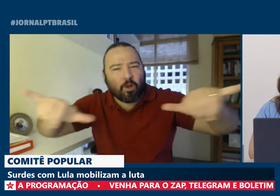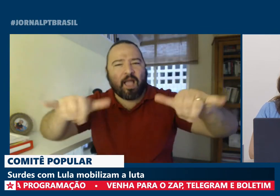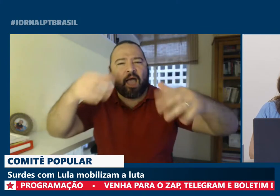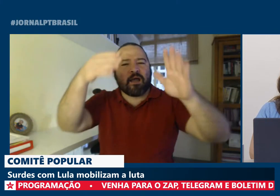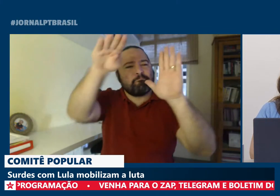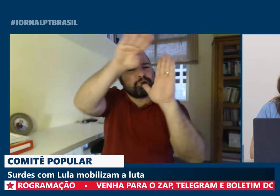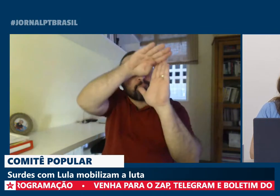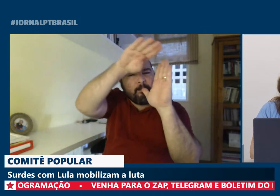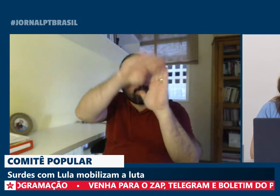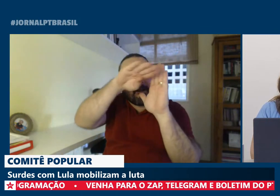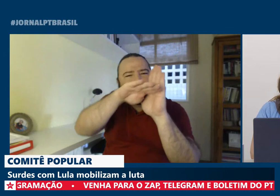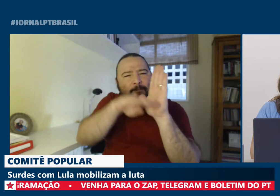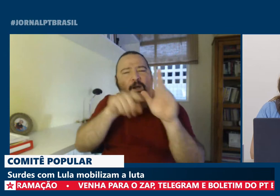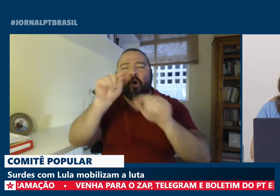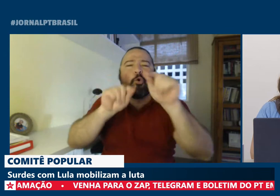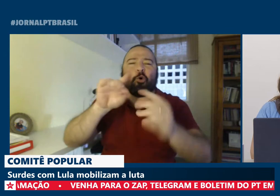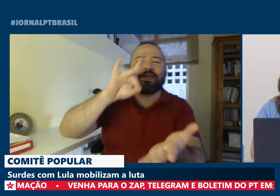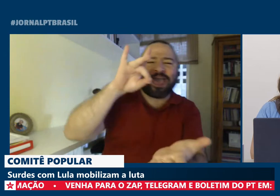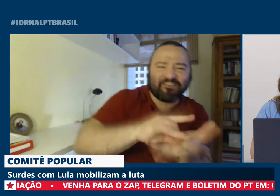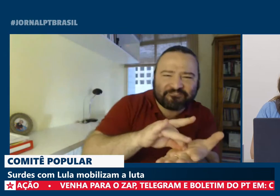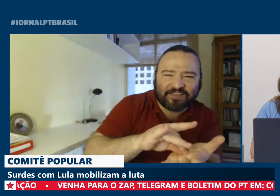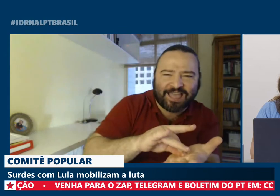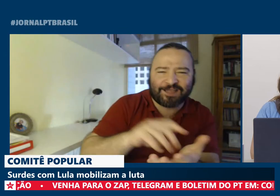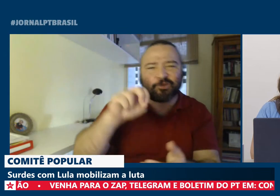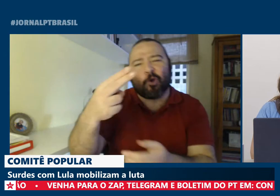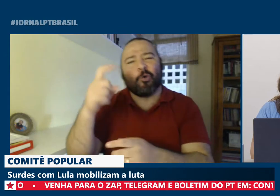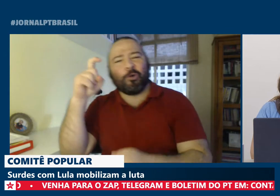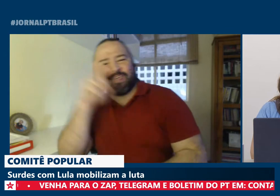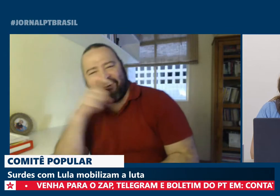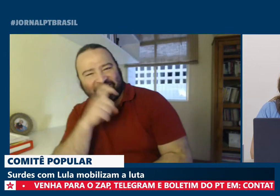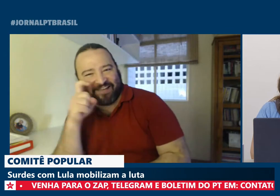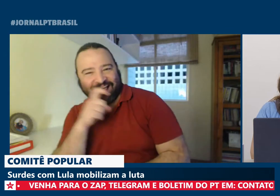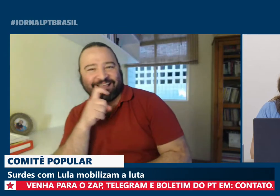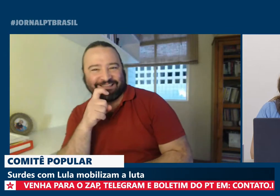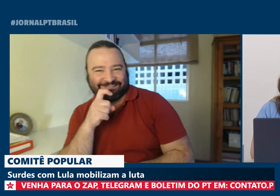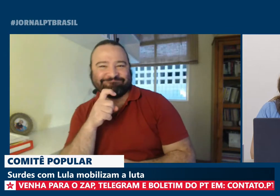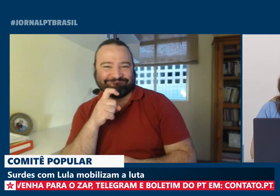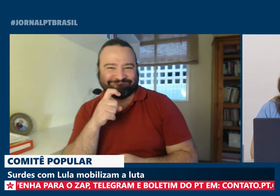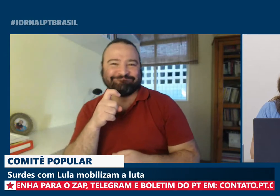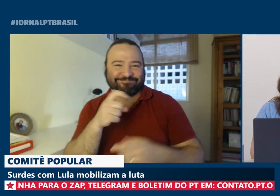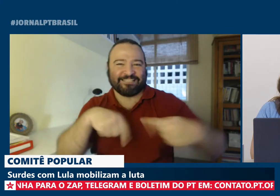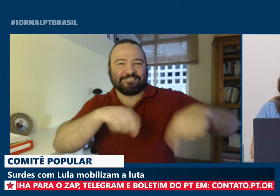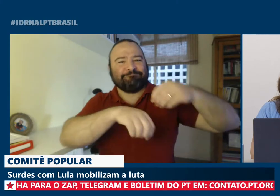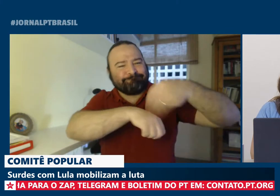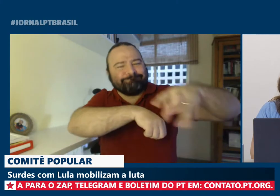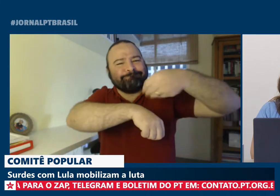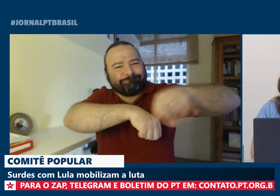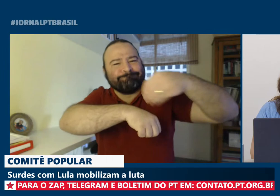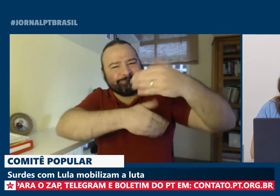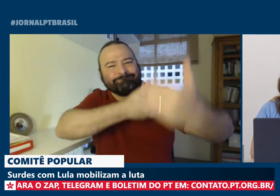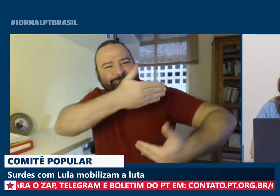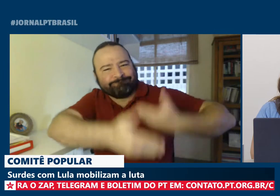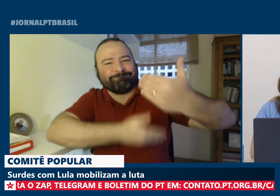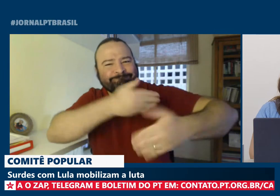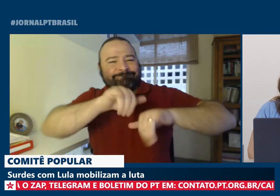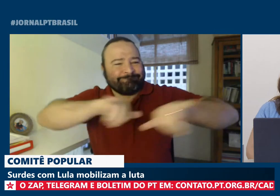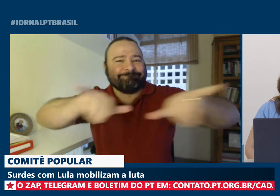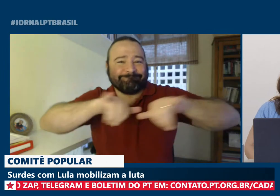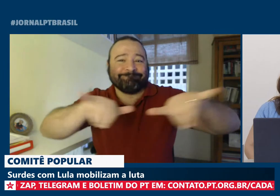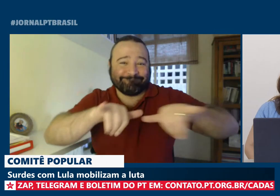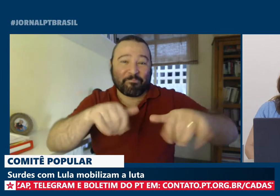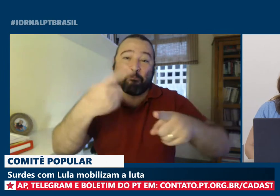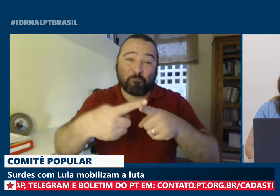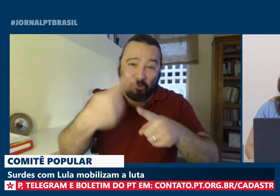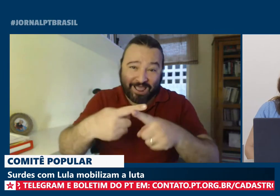a gente tem muito esforço, e dentro das nossas propostas de lutas, a gente tem compromisso com a verdade, não